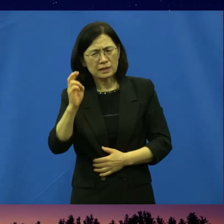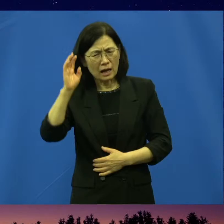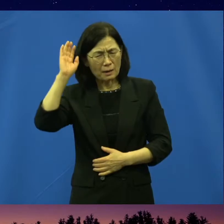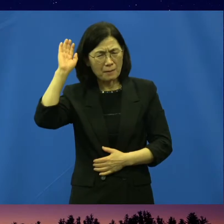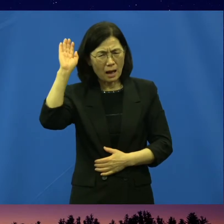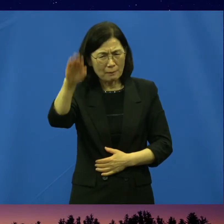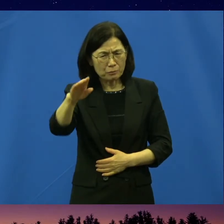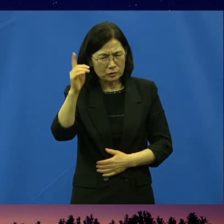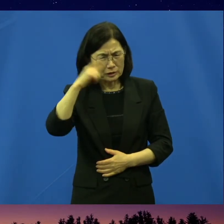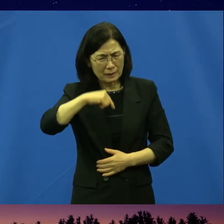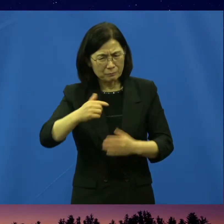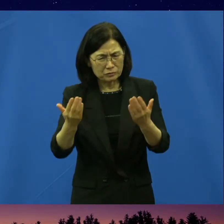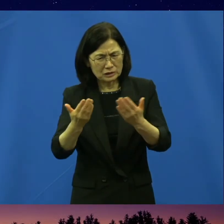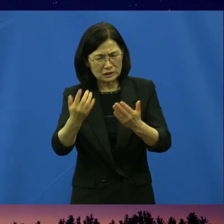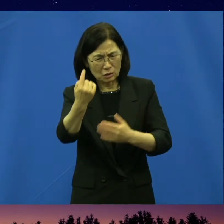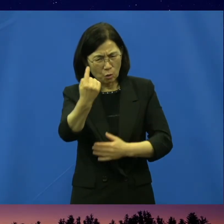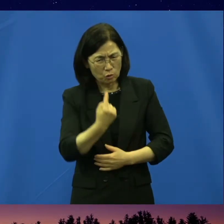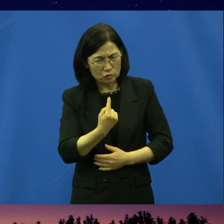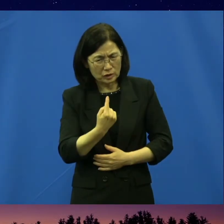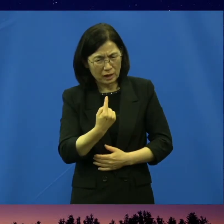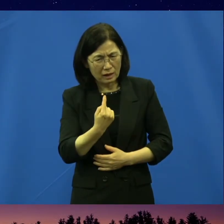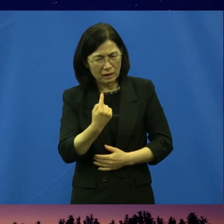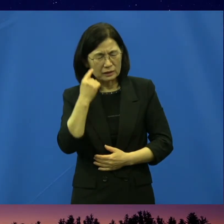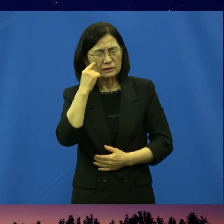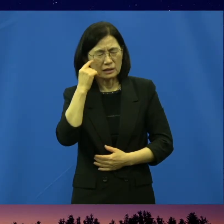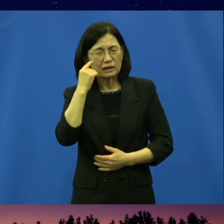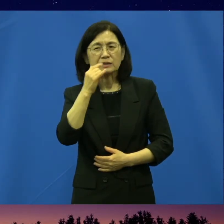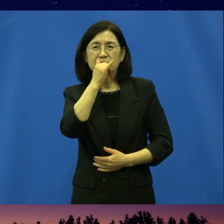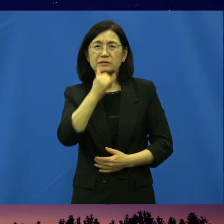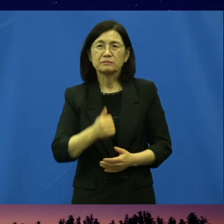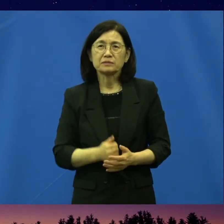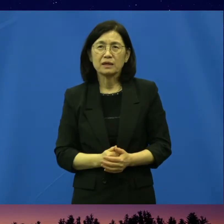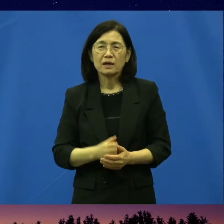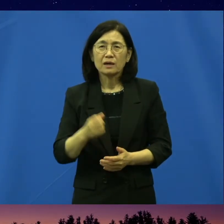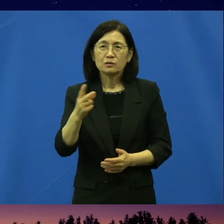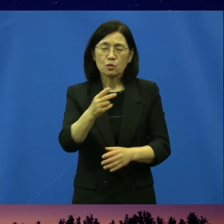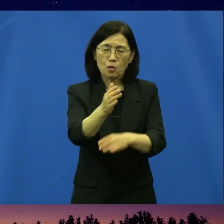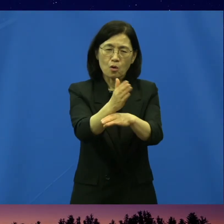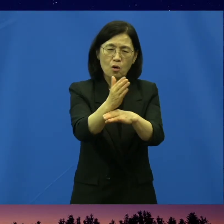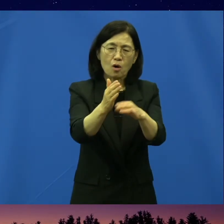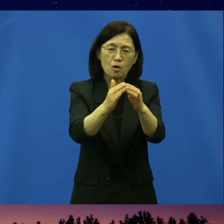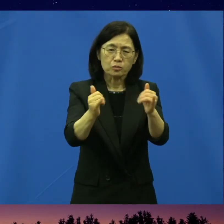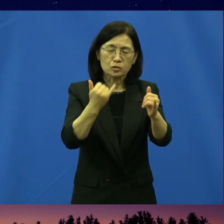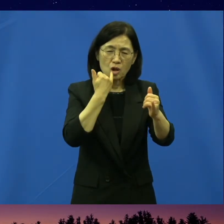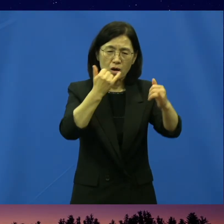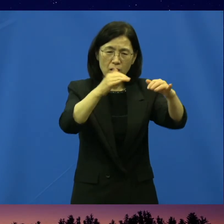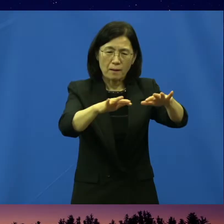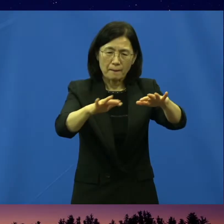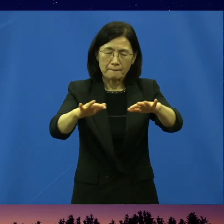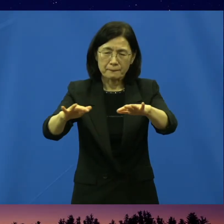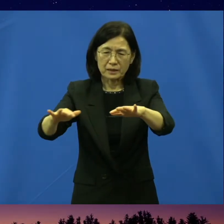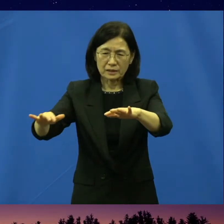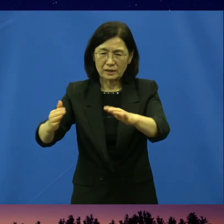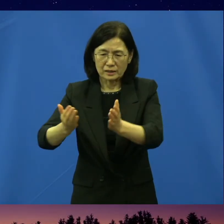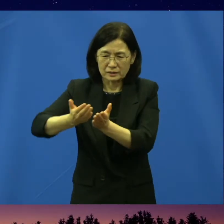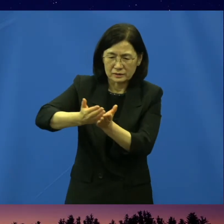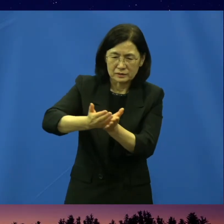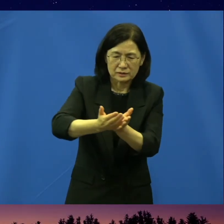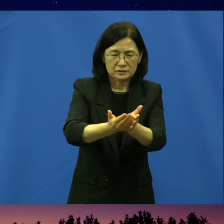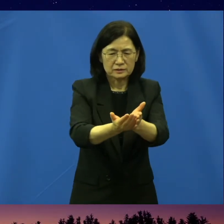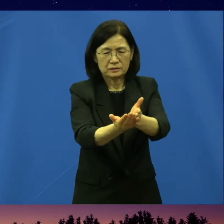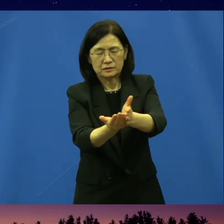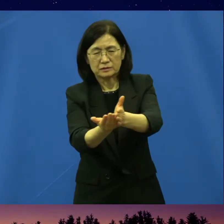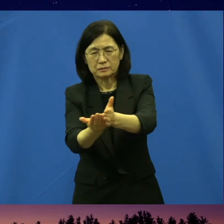어부들은 미신을 많이 믿죠. 그죠? 어부들. 바다로 이제 고기를 잡으러 다니시는 분들. 그러니까 바닷가에는 굉장히 미신이